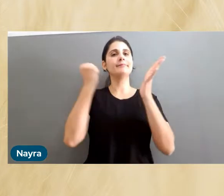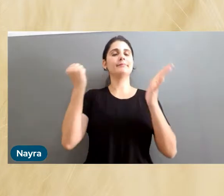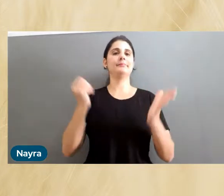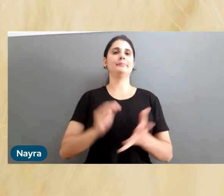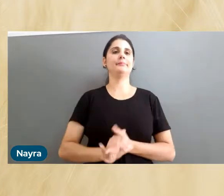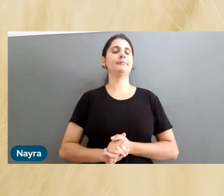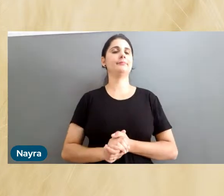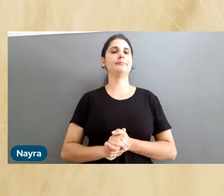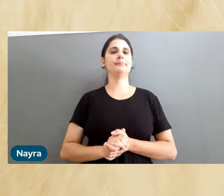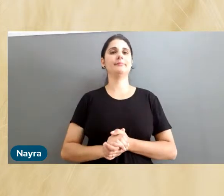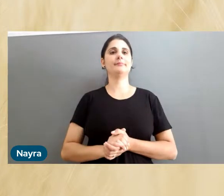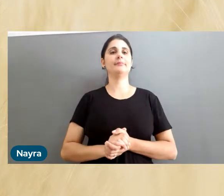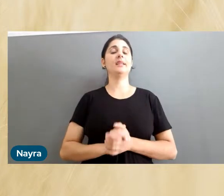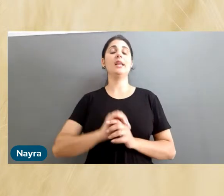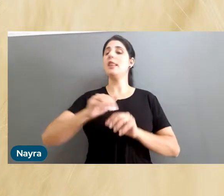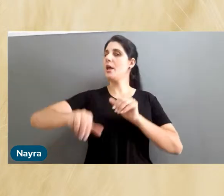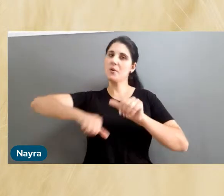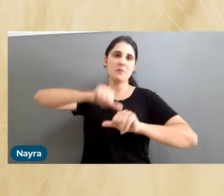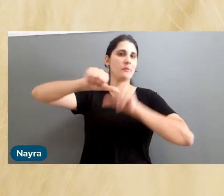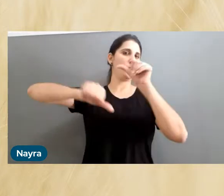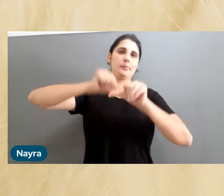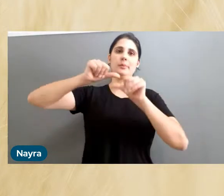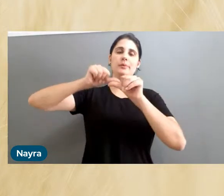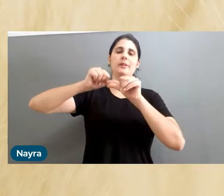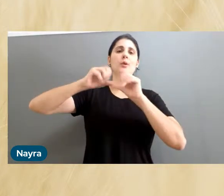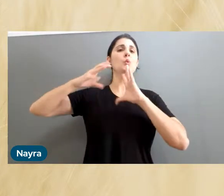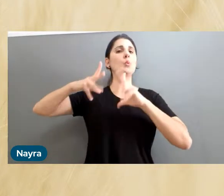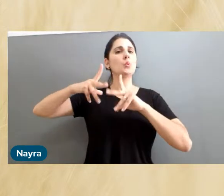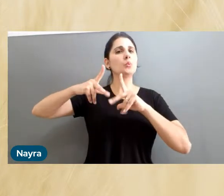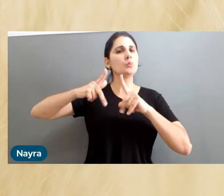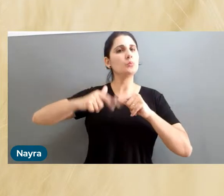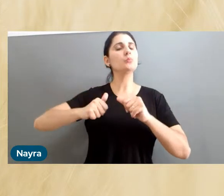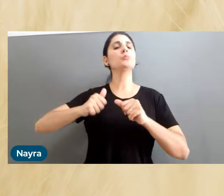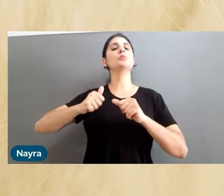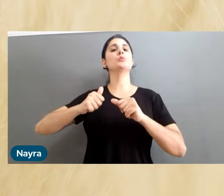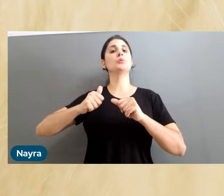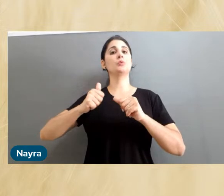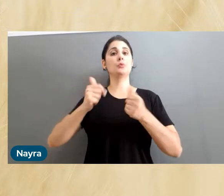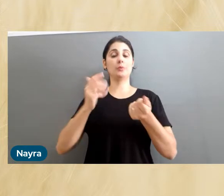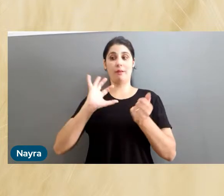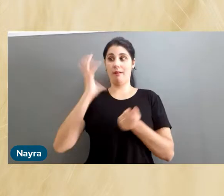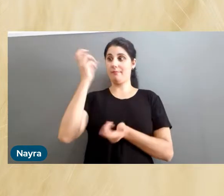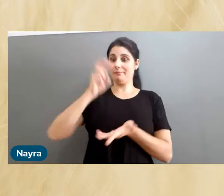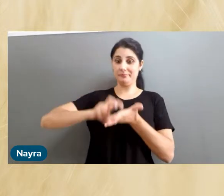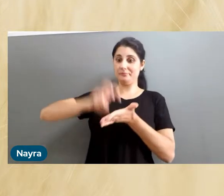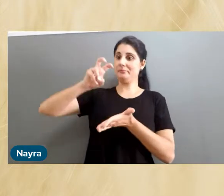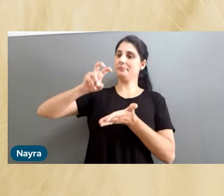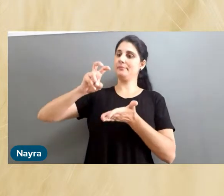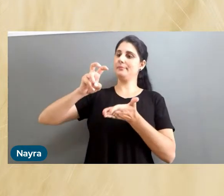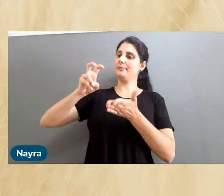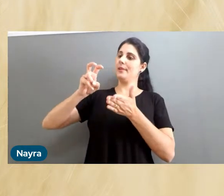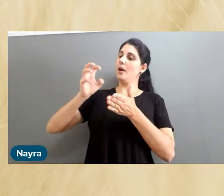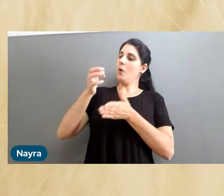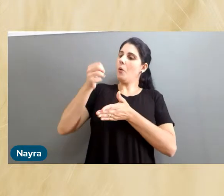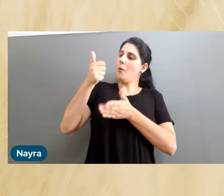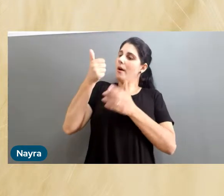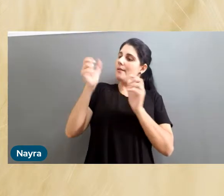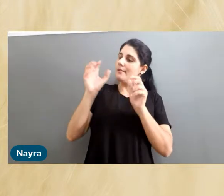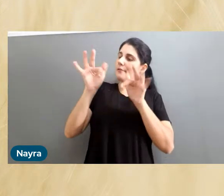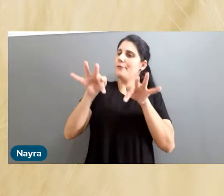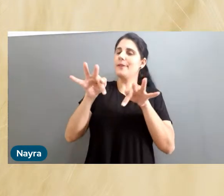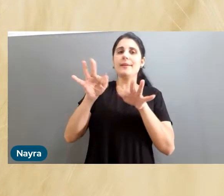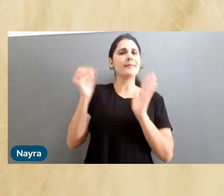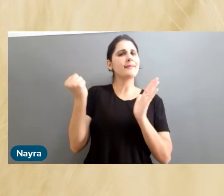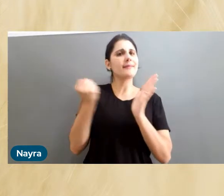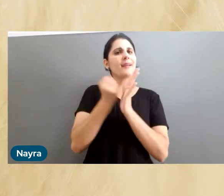não vai se alterar. Tudo que nós fizemos até amanhã de hoje, dessa manhã que termina, está registrado. Nós não